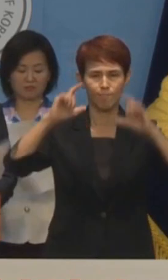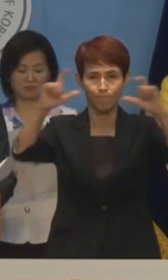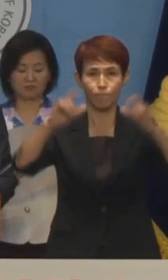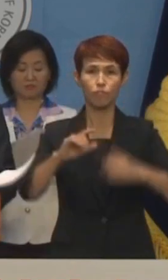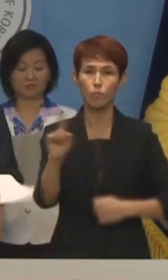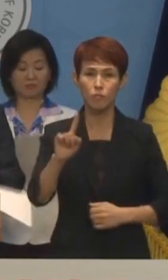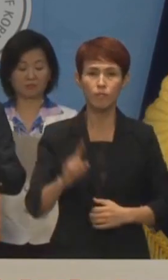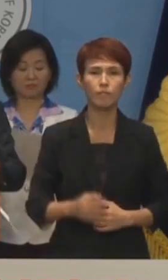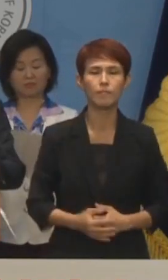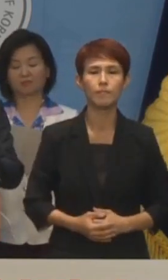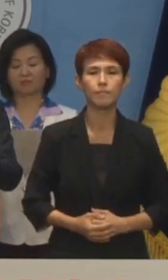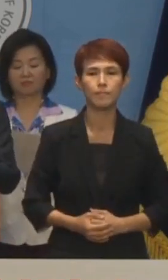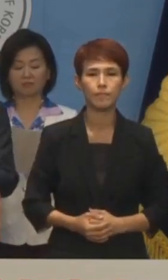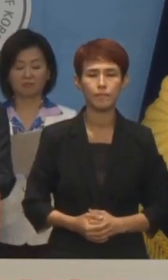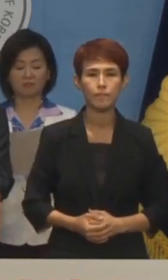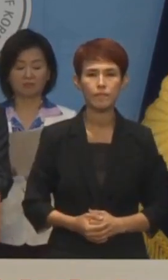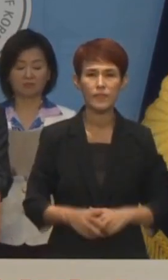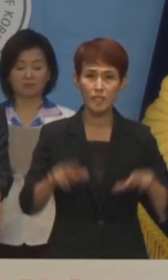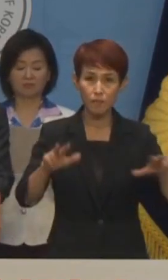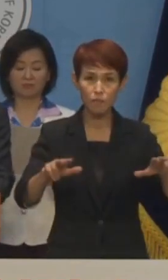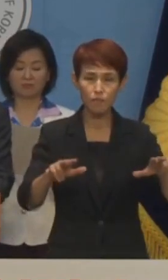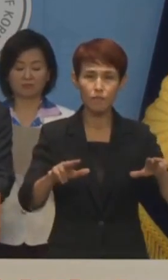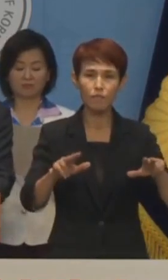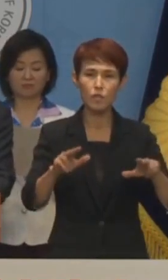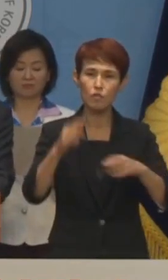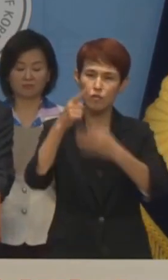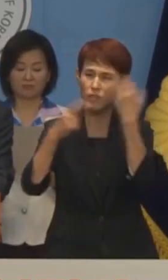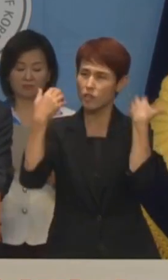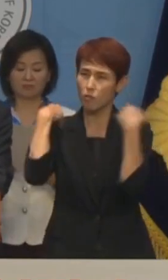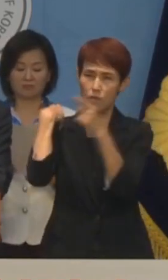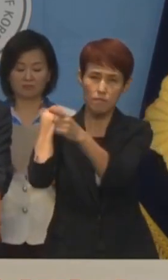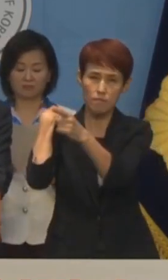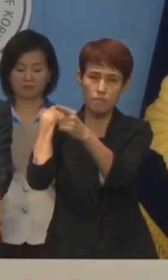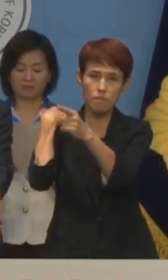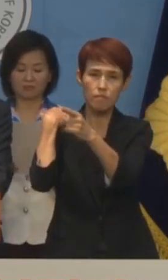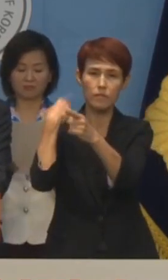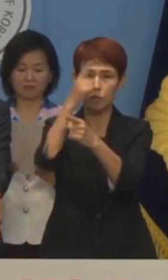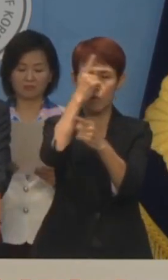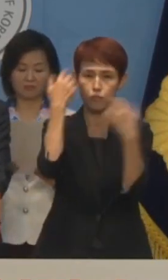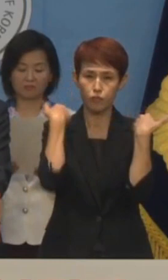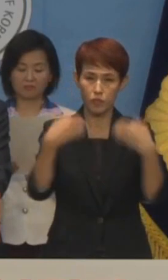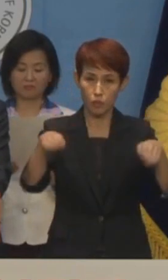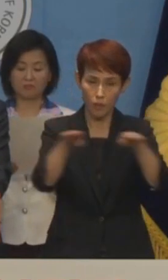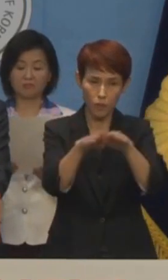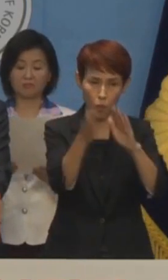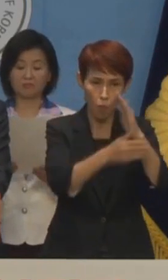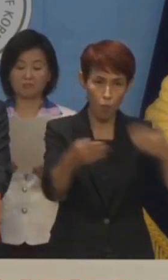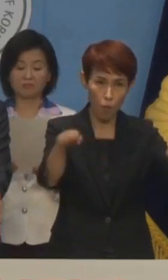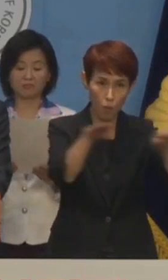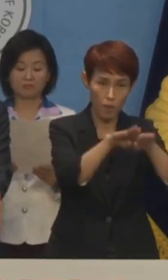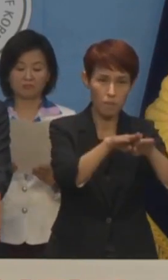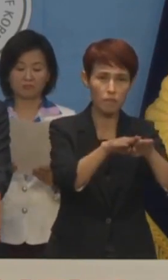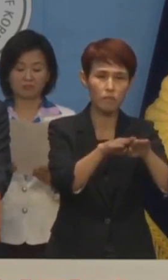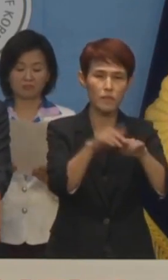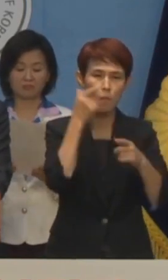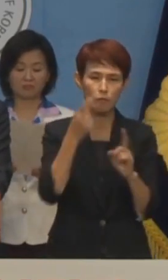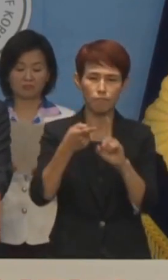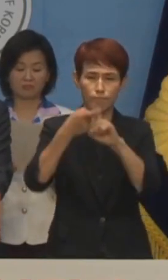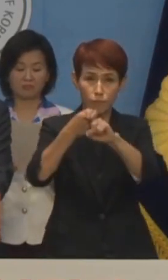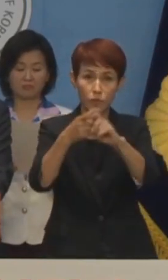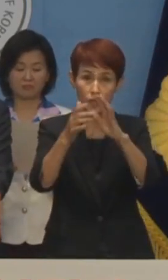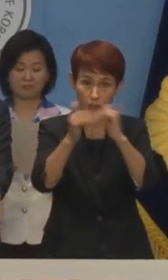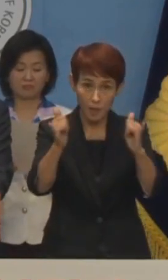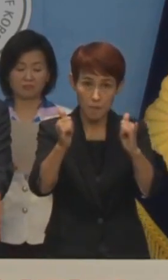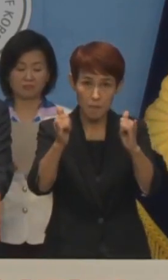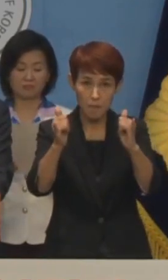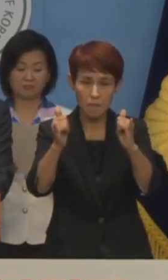요구한다. 지금 당장 윤석열 정권은 정부 기관과 공공기관에 찔러넣은 뉴라이트